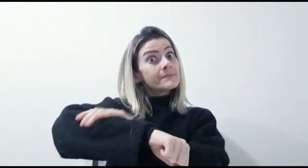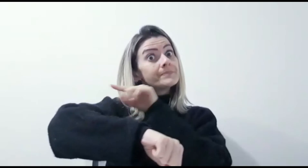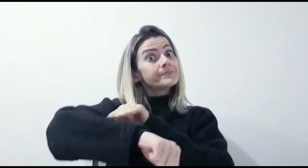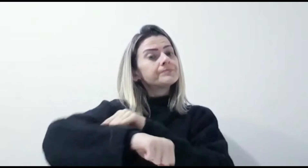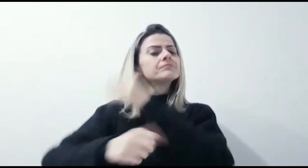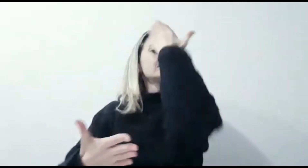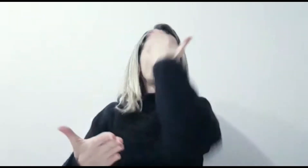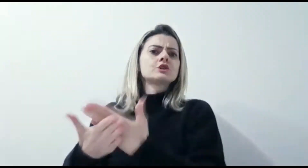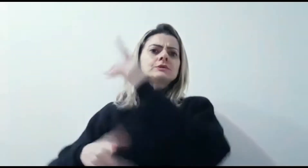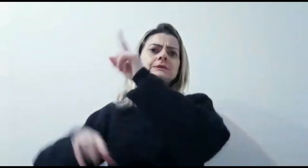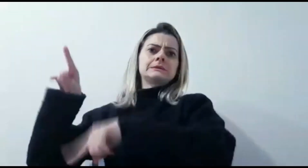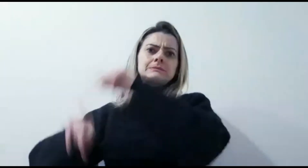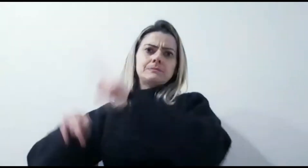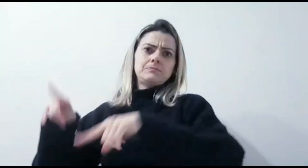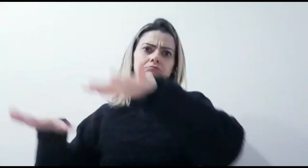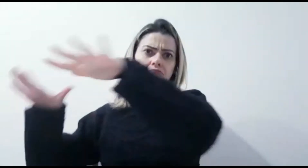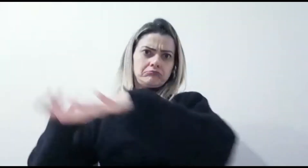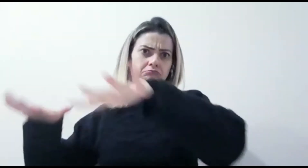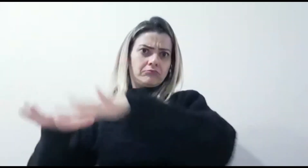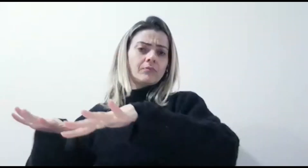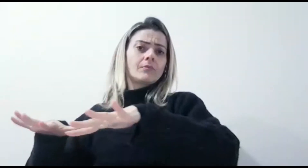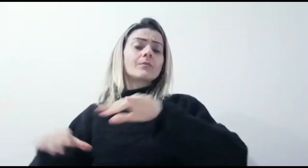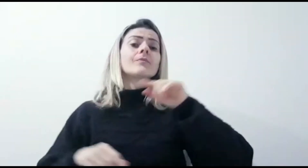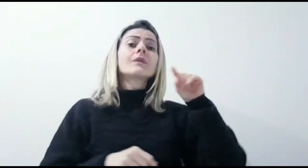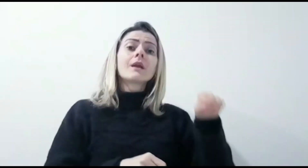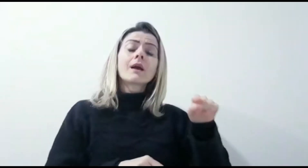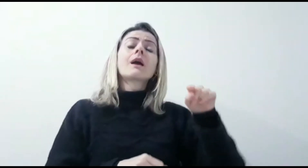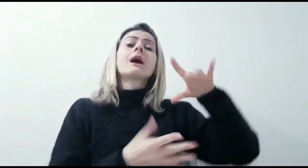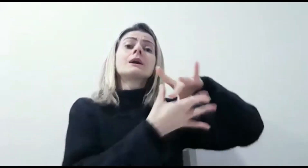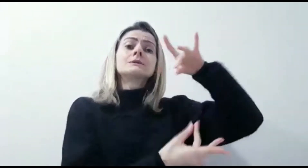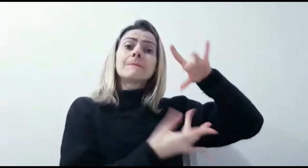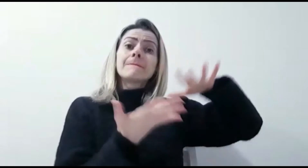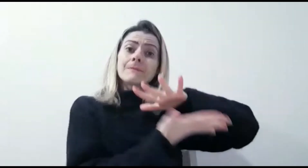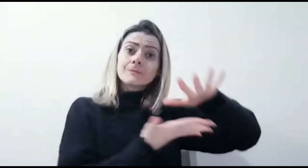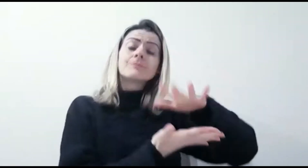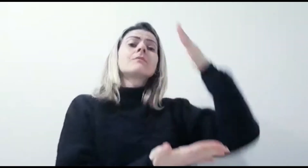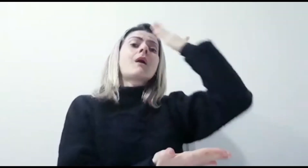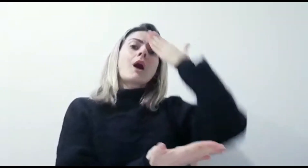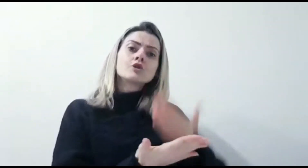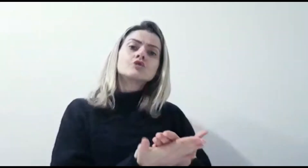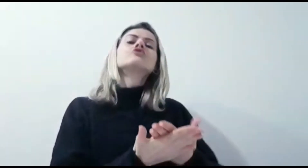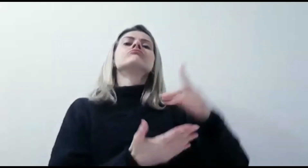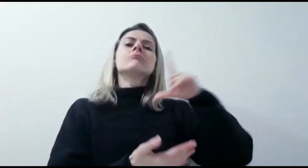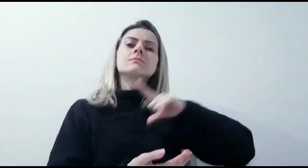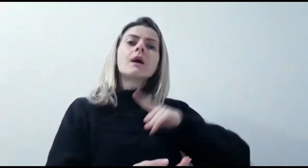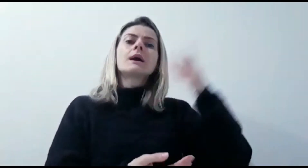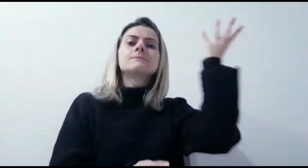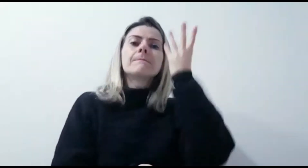O materialismo acredita somente nas coisas concretas materiais, e o espiritualismo